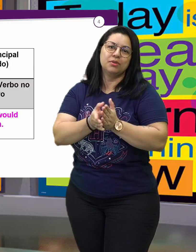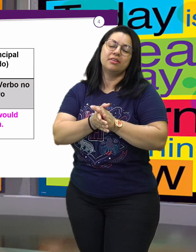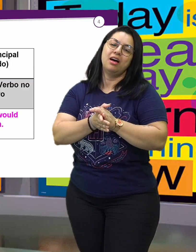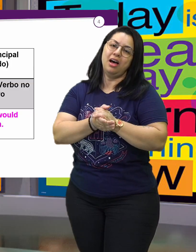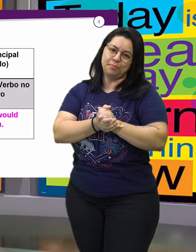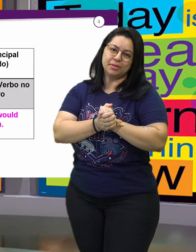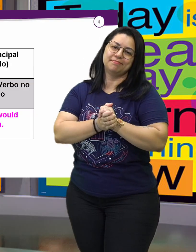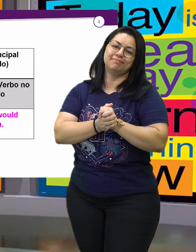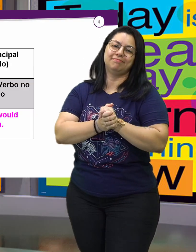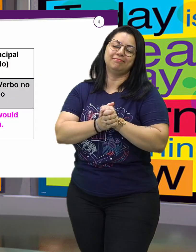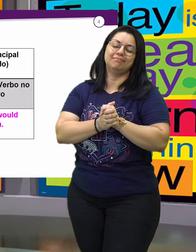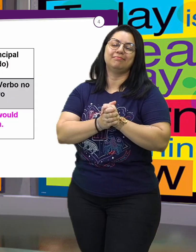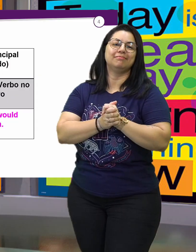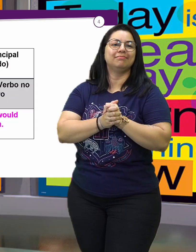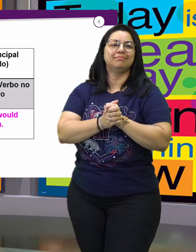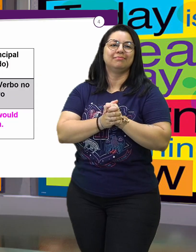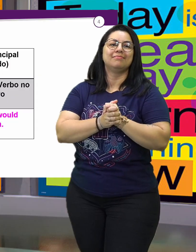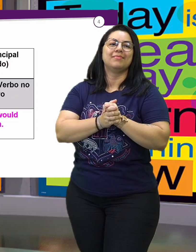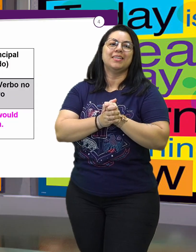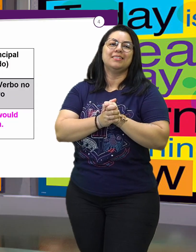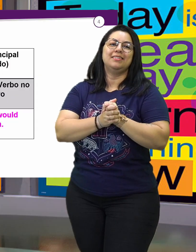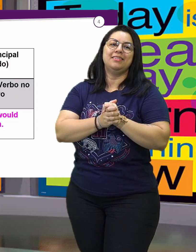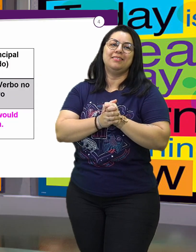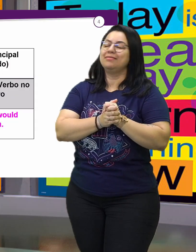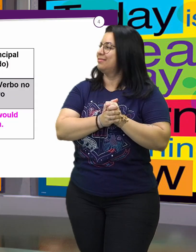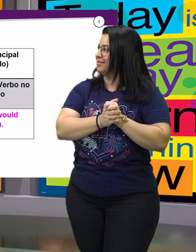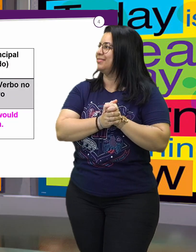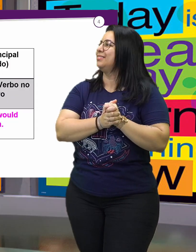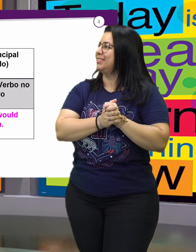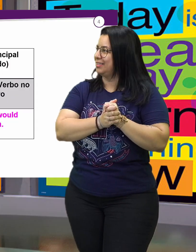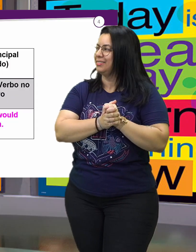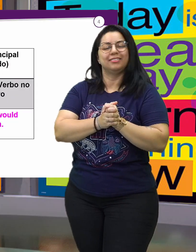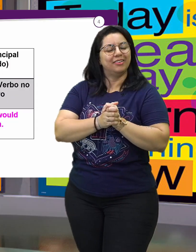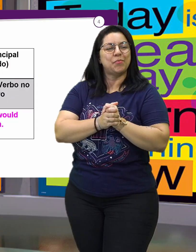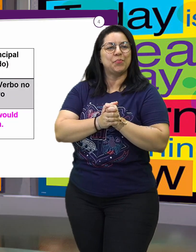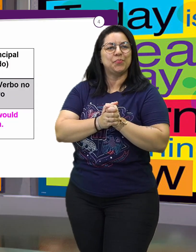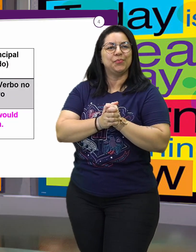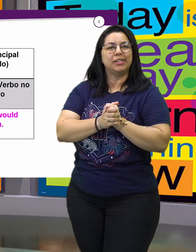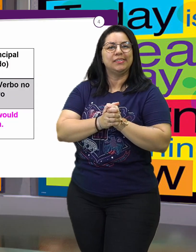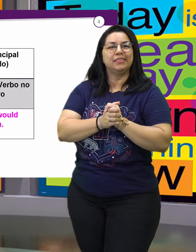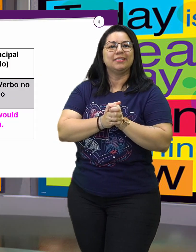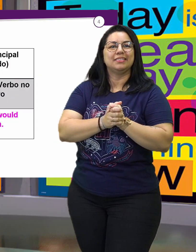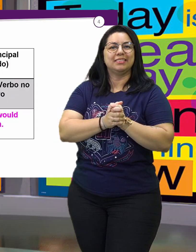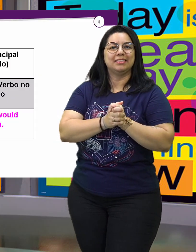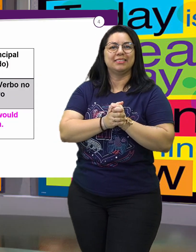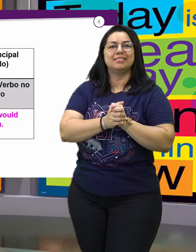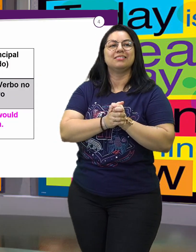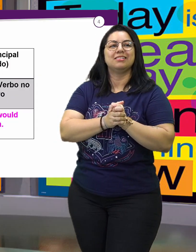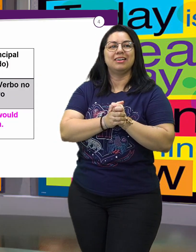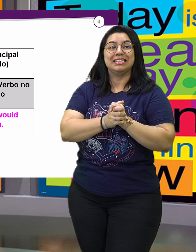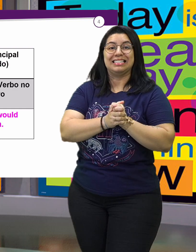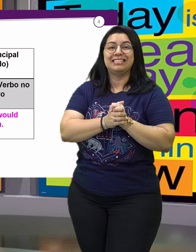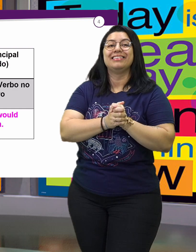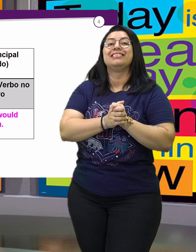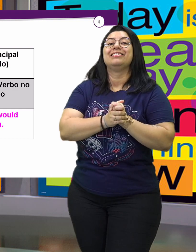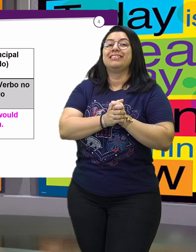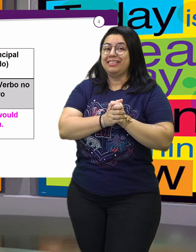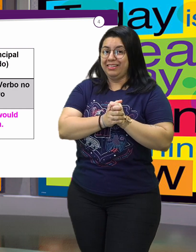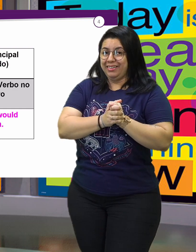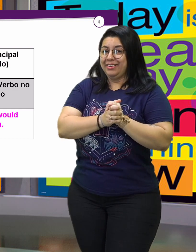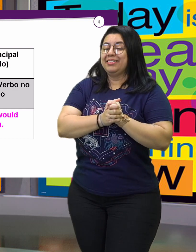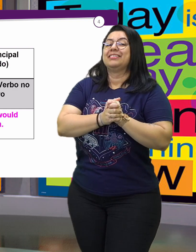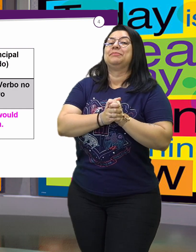thing would happen. E a tradução será como? Sim. Veja bem, na oração com condição, você vai traduzir lá no